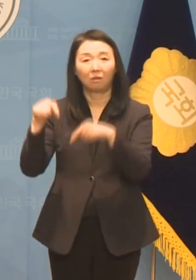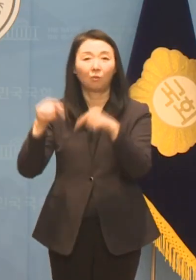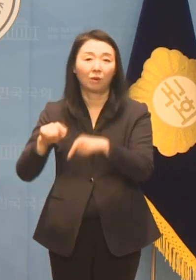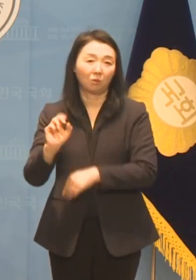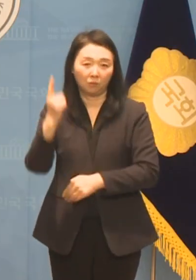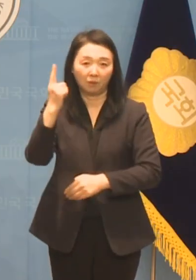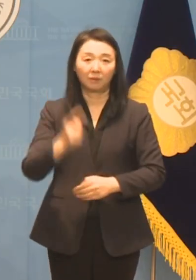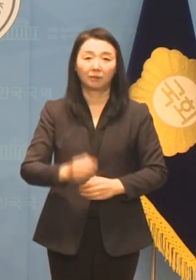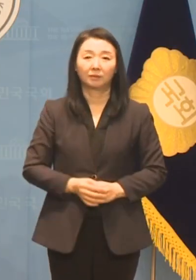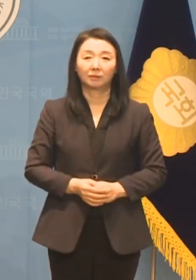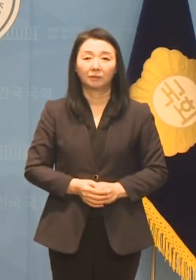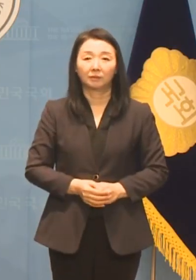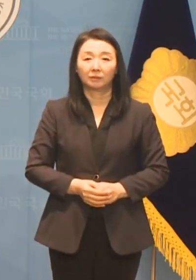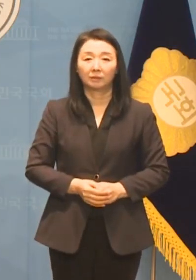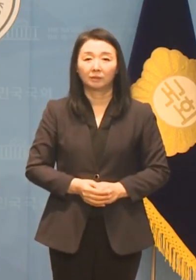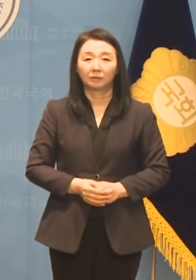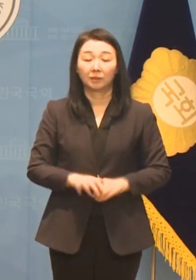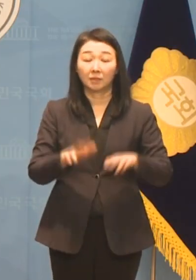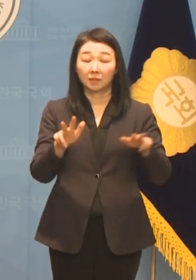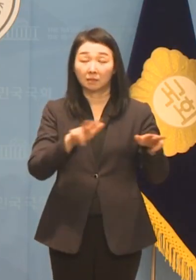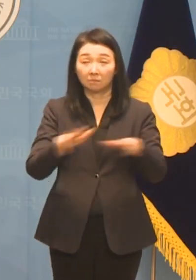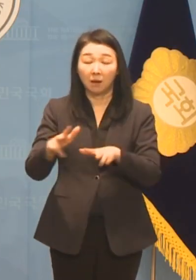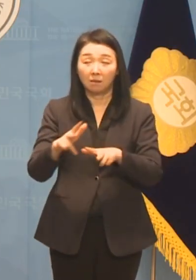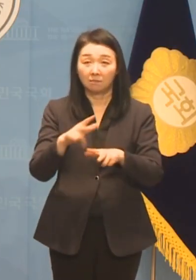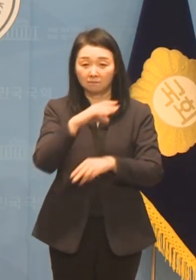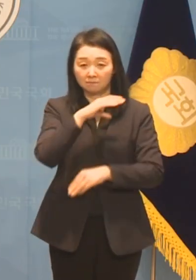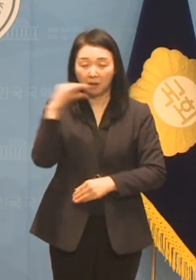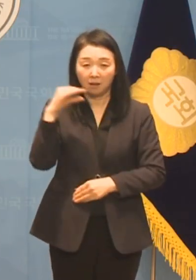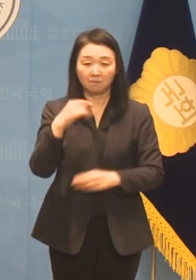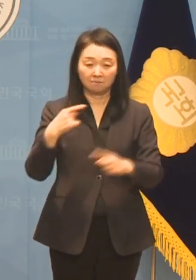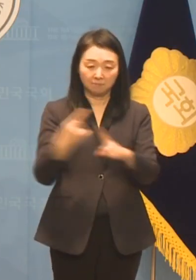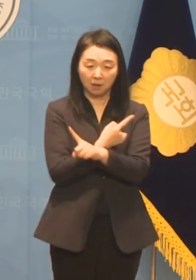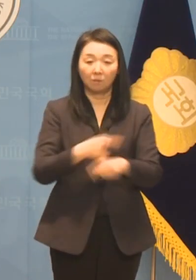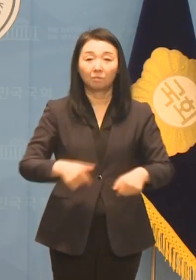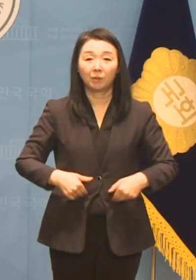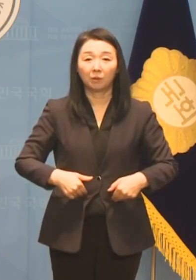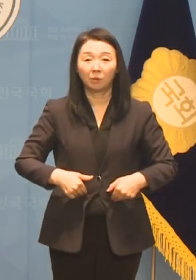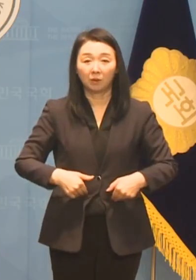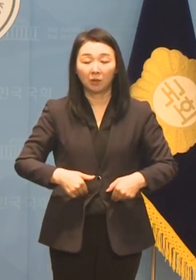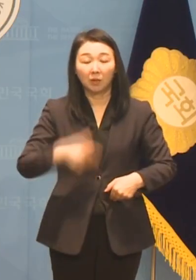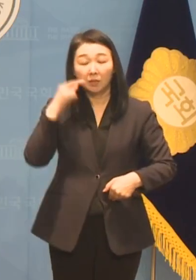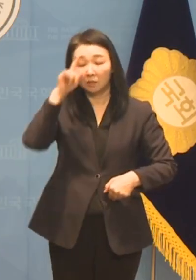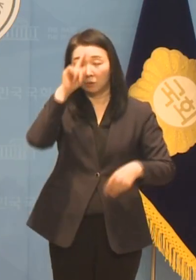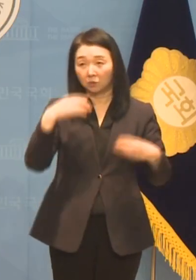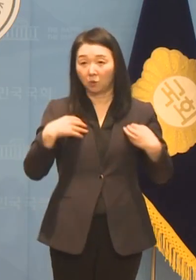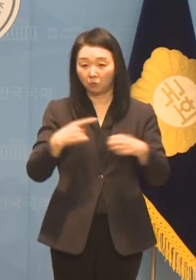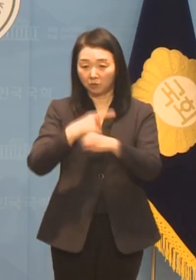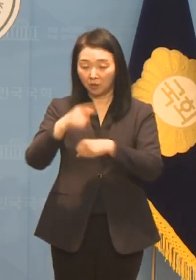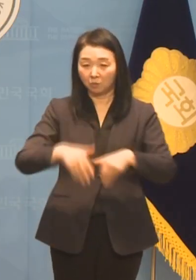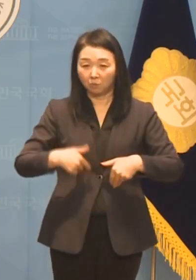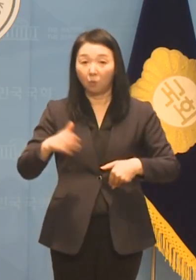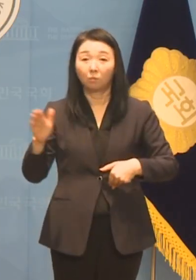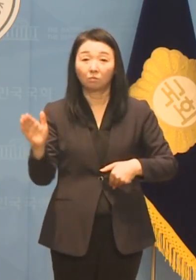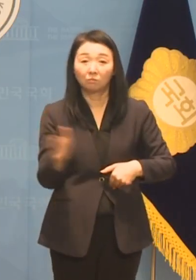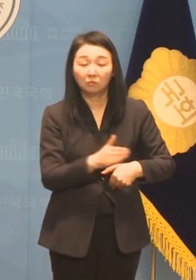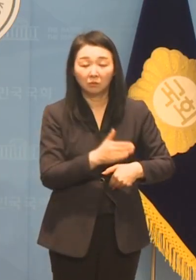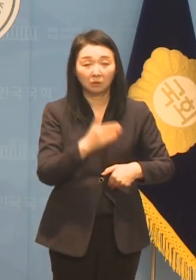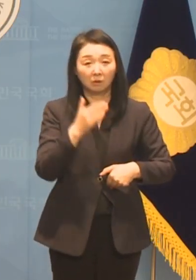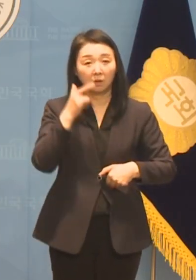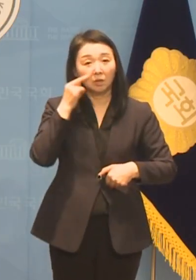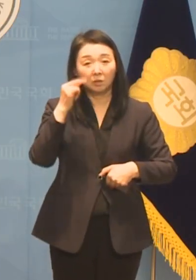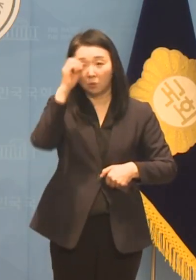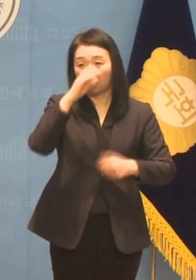자초했습니다. 당장 바로 잡아야 합니다. 일본 정부가 내년 봄부터 일본